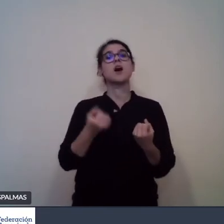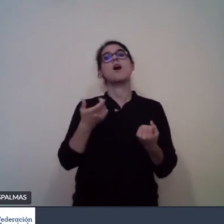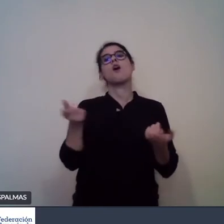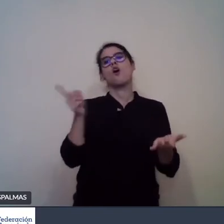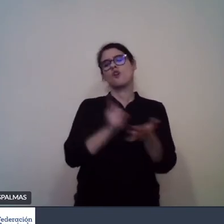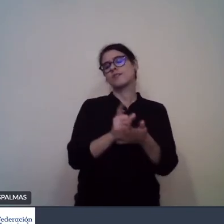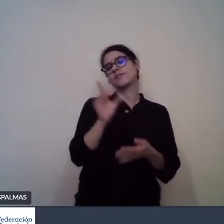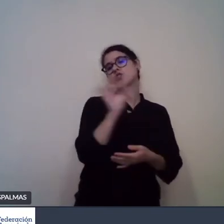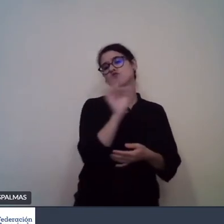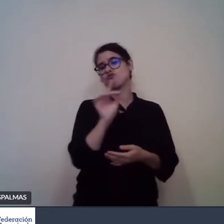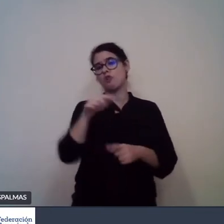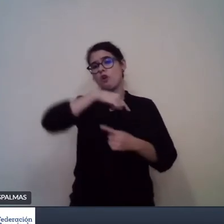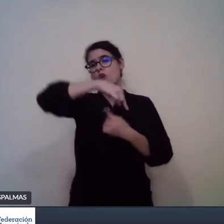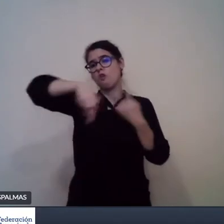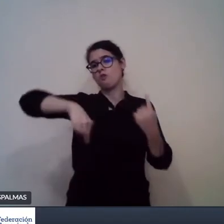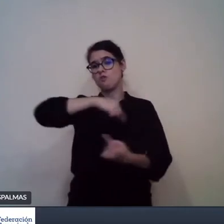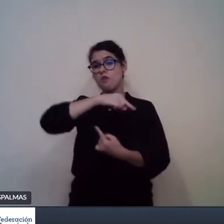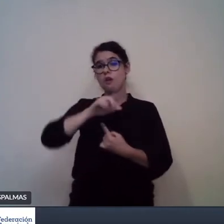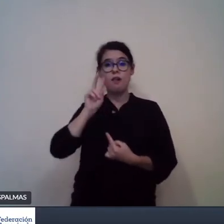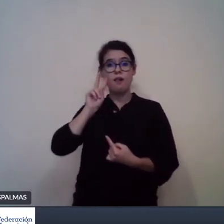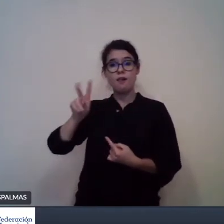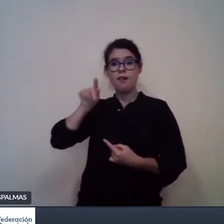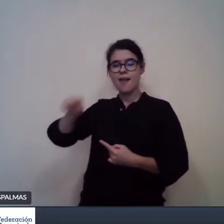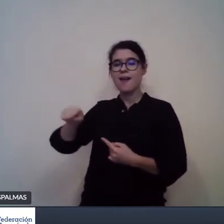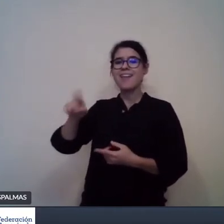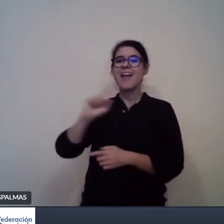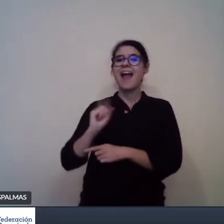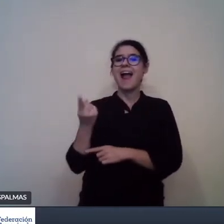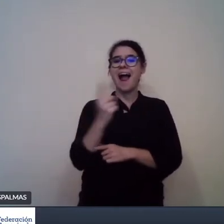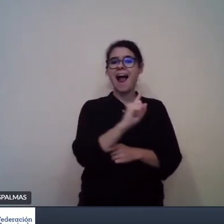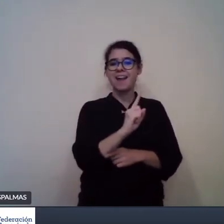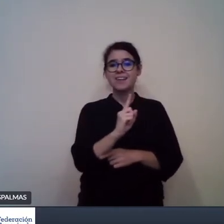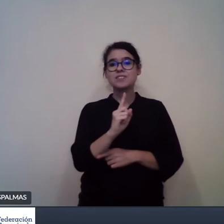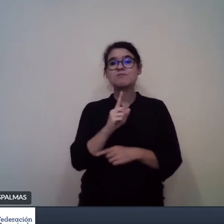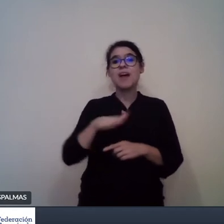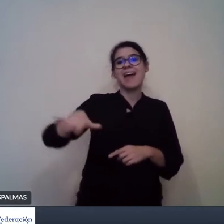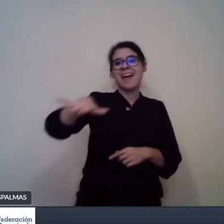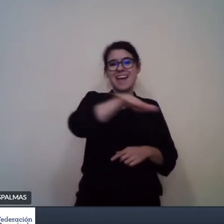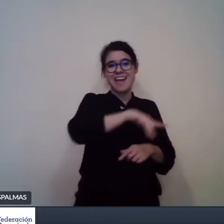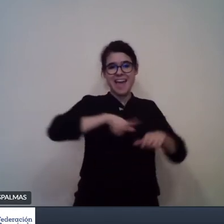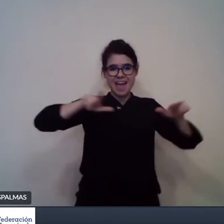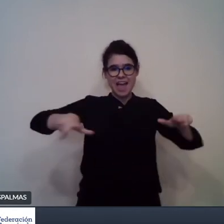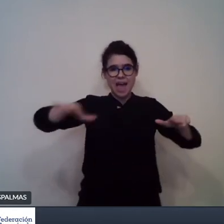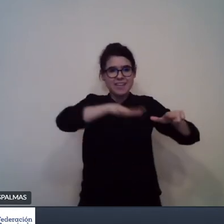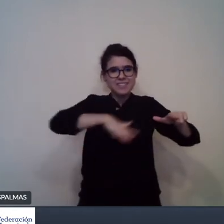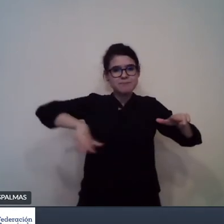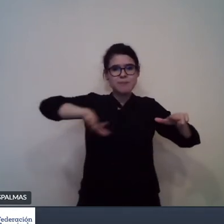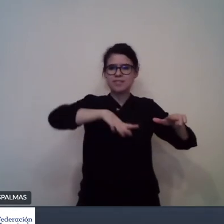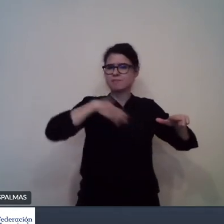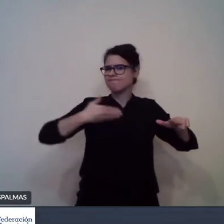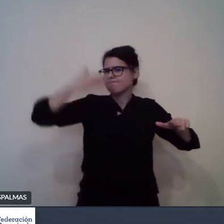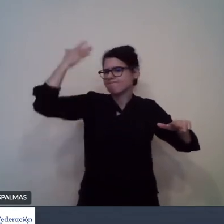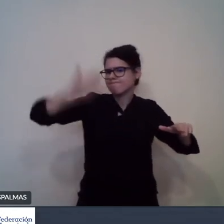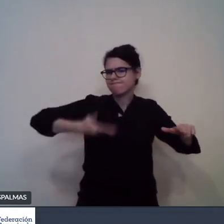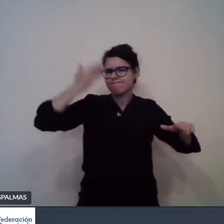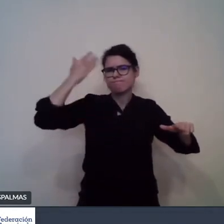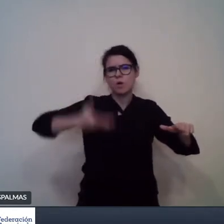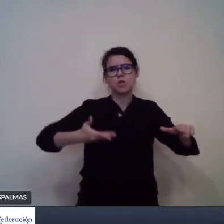Y ahí a leer. El spacing es importantísimo. Slot,